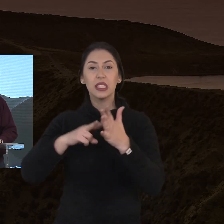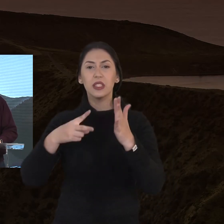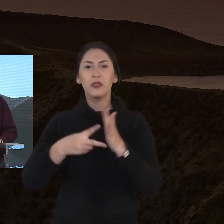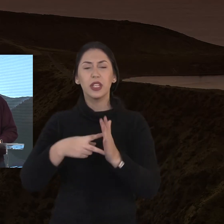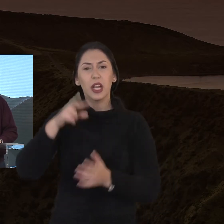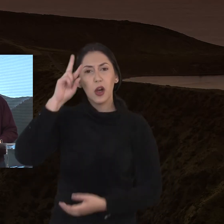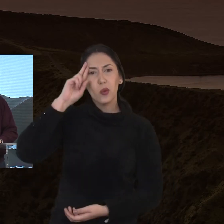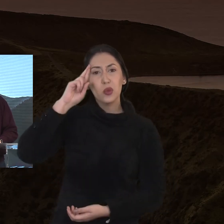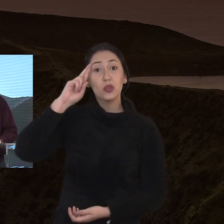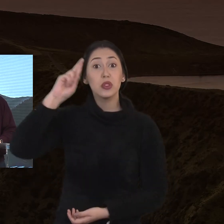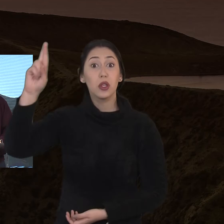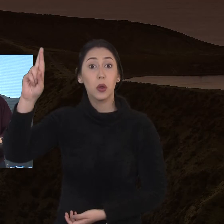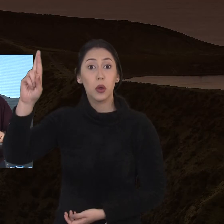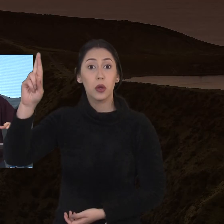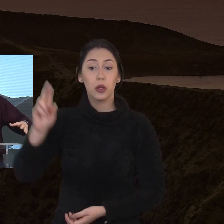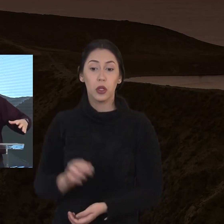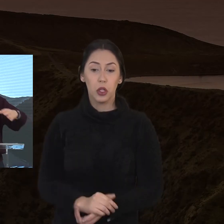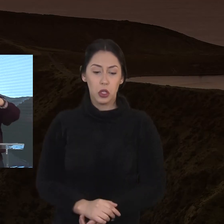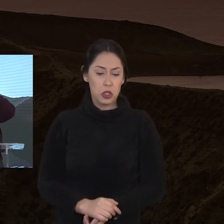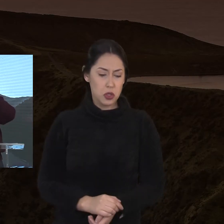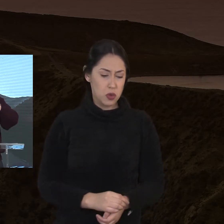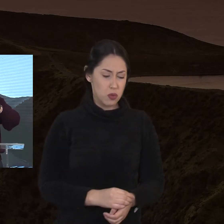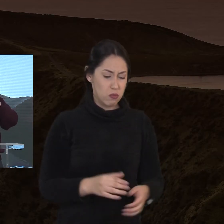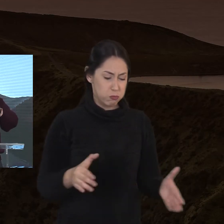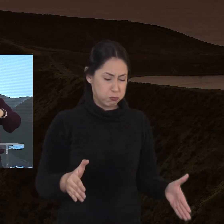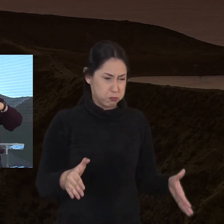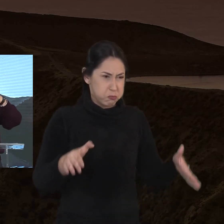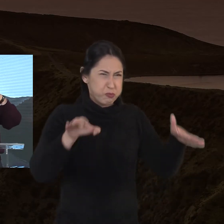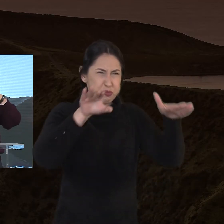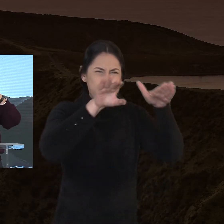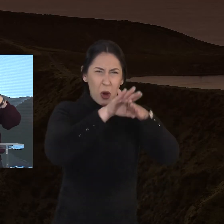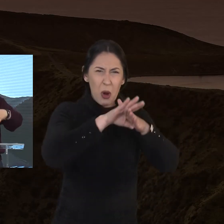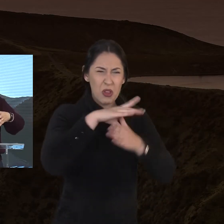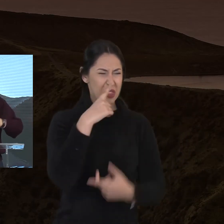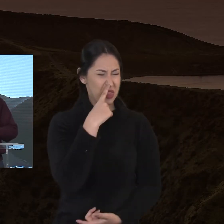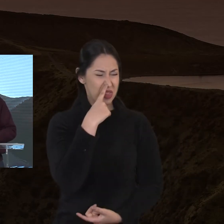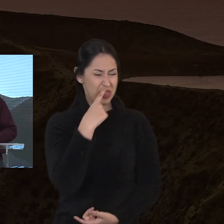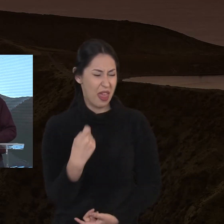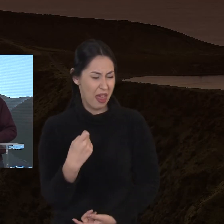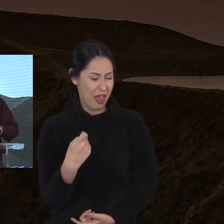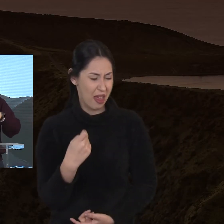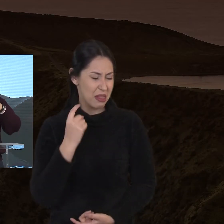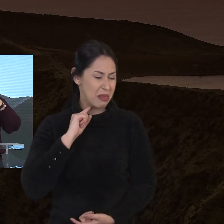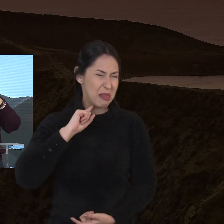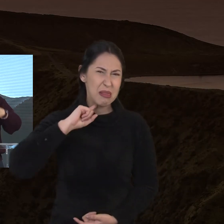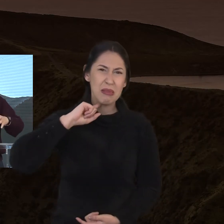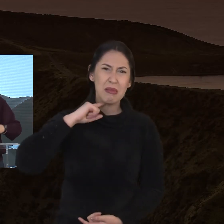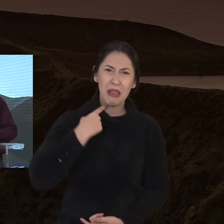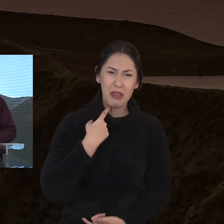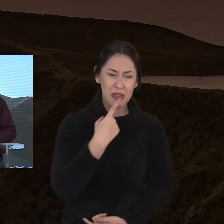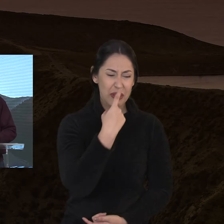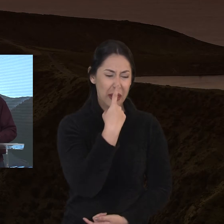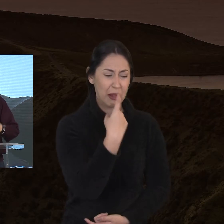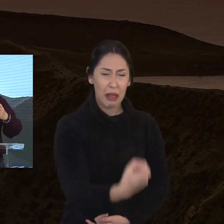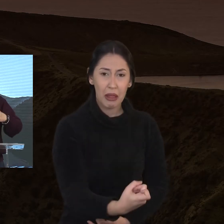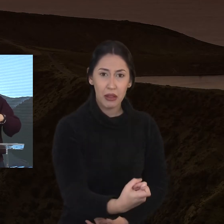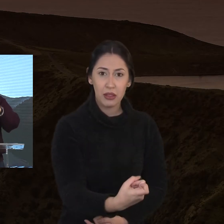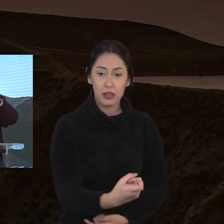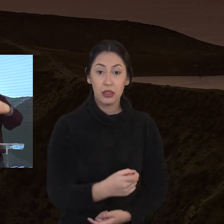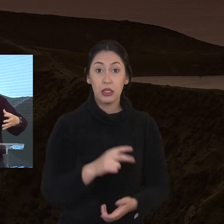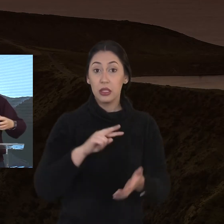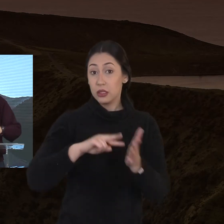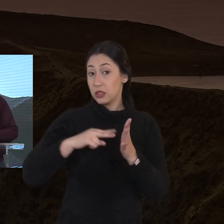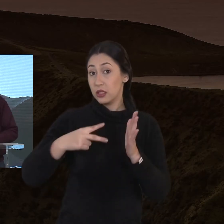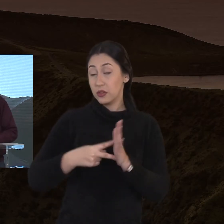o monturo é um turno de esterco o motor é um monte com bicho com coisa fedida coisa mal cheirosa tudo e